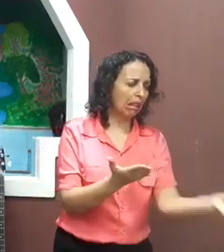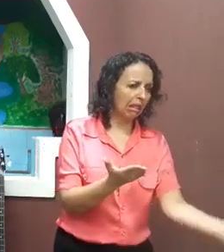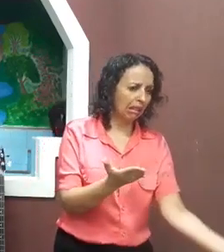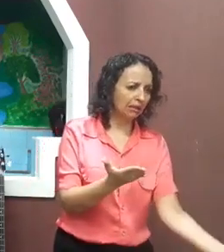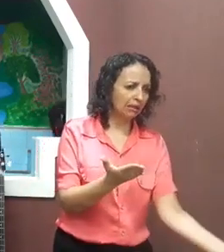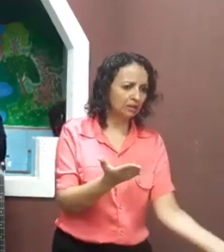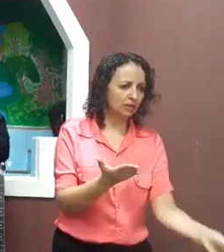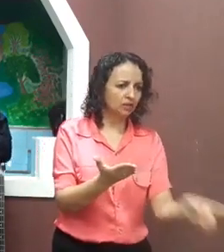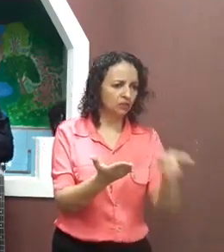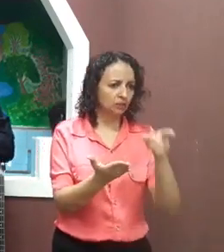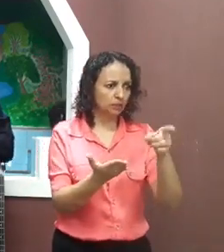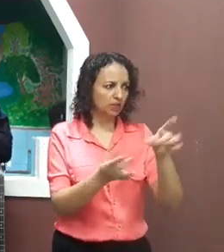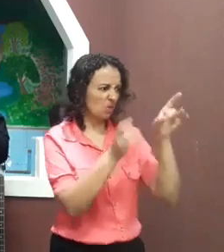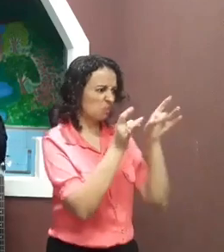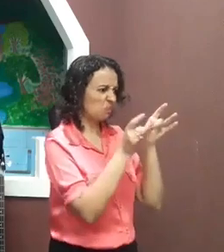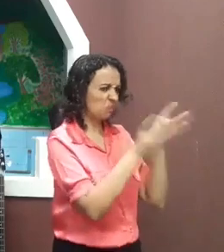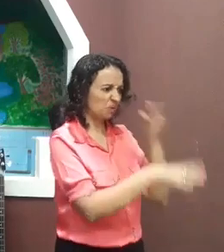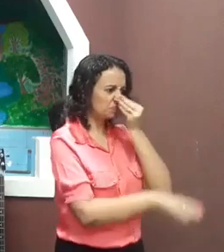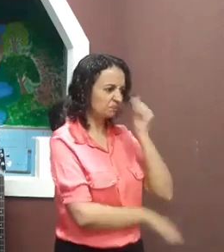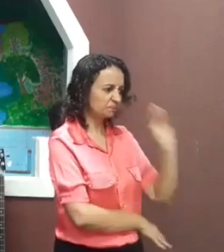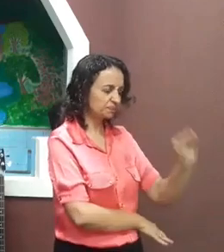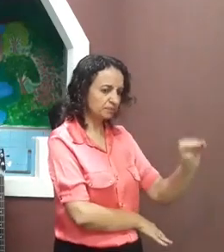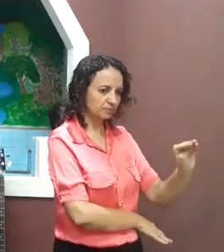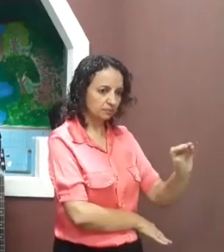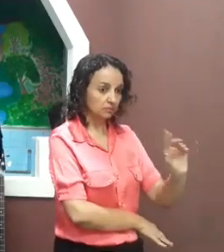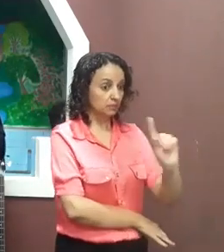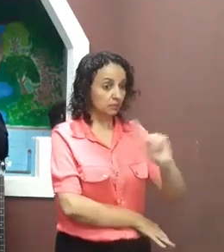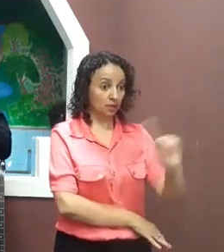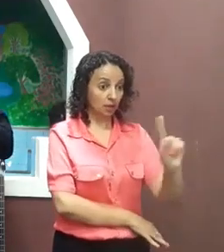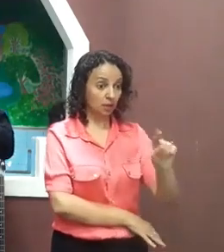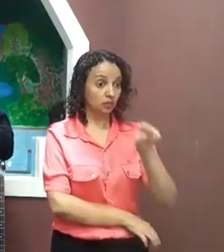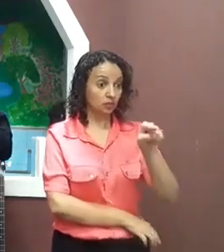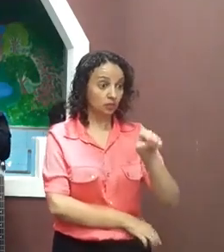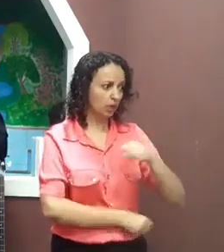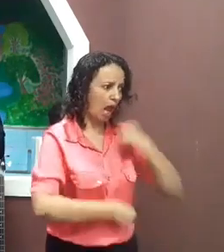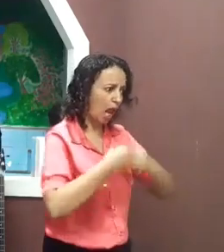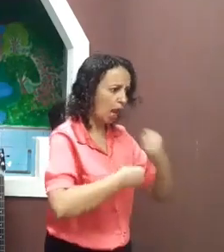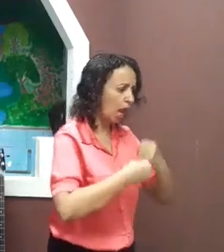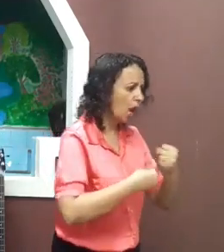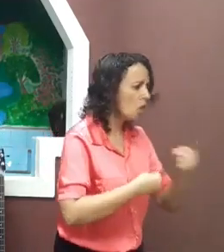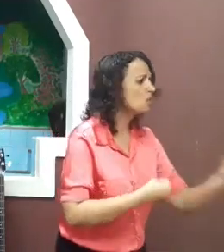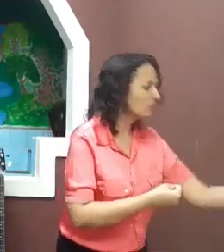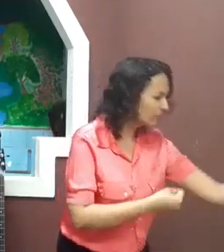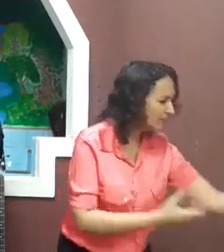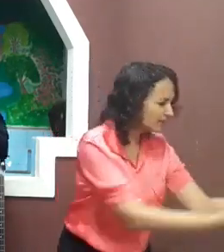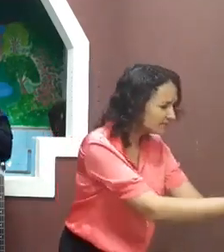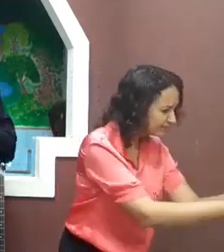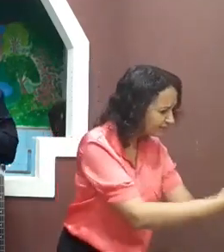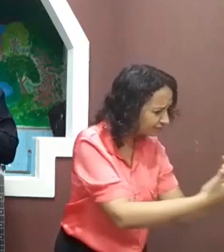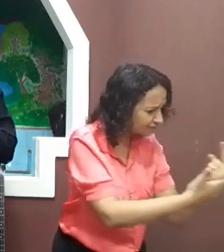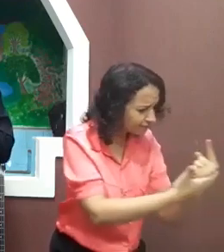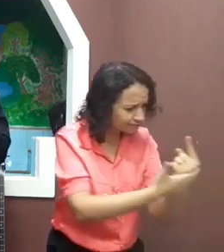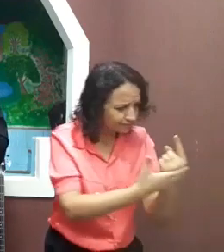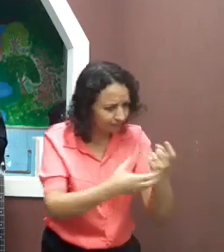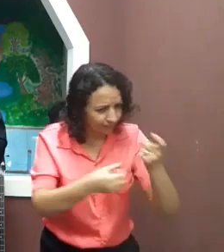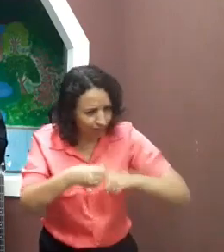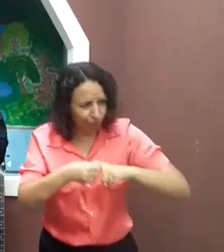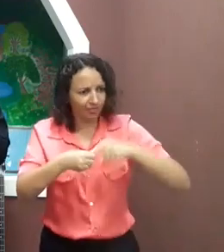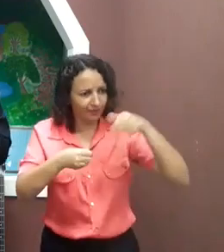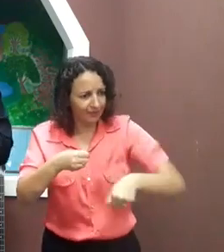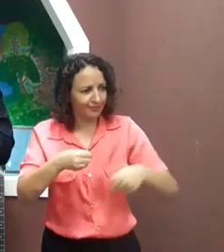Procurem elas e tragam elas de volta ao caminho do Senhor. Tiago